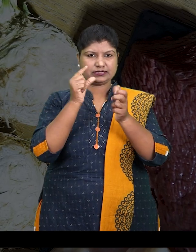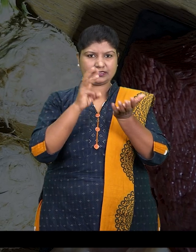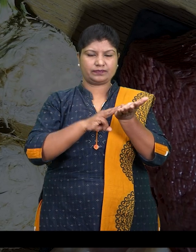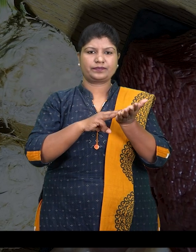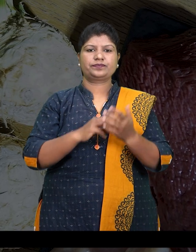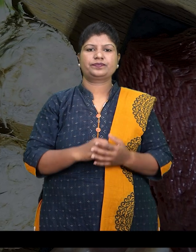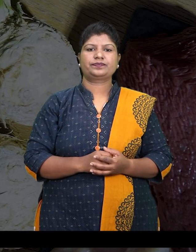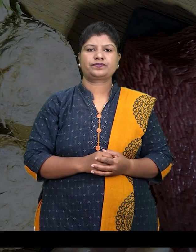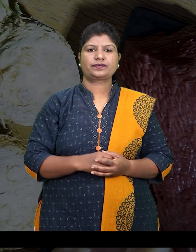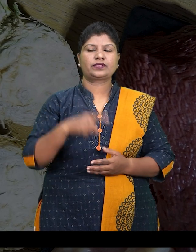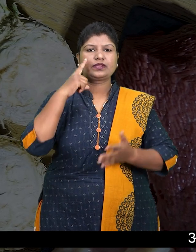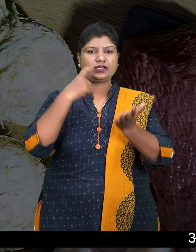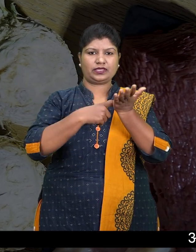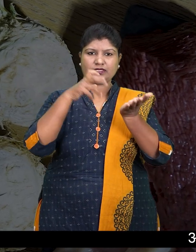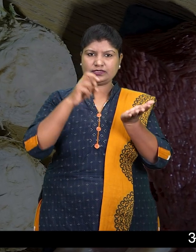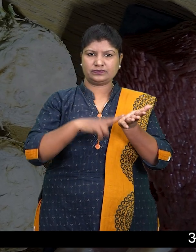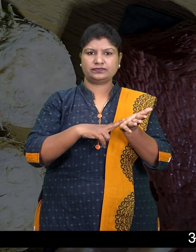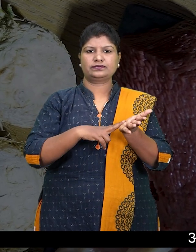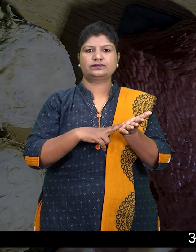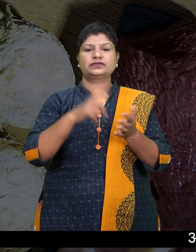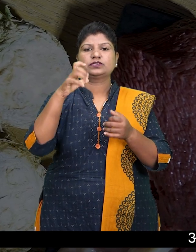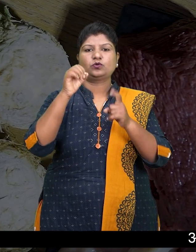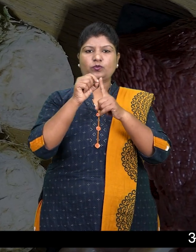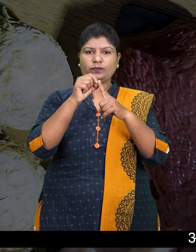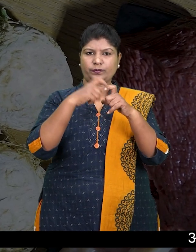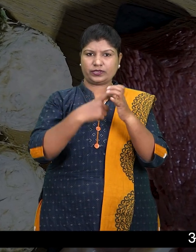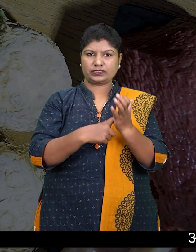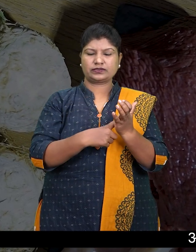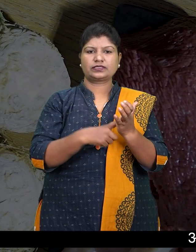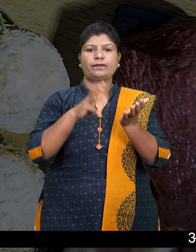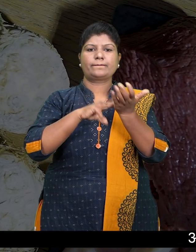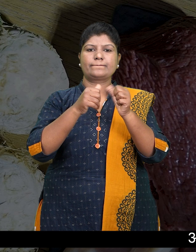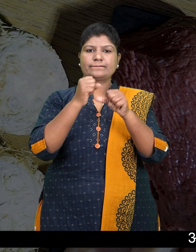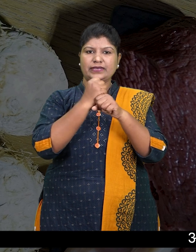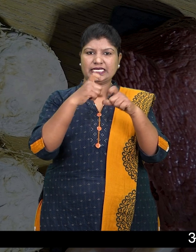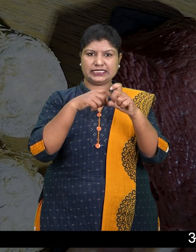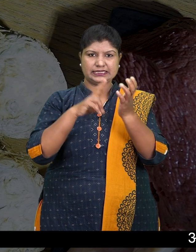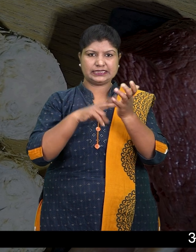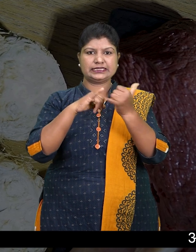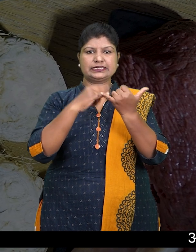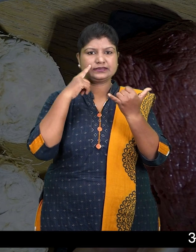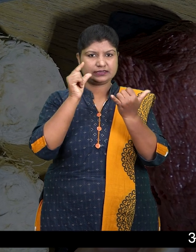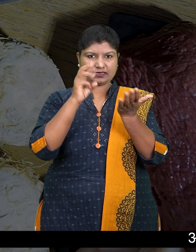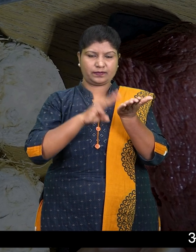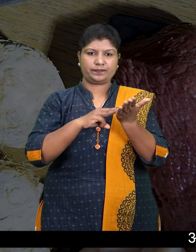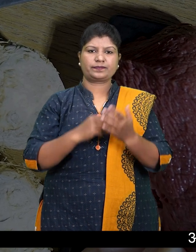जिनमें कैल्शियम, आयरन, कॉपर, मैग्नीशियम, जिंक